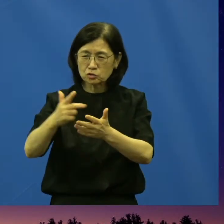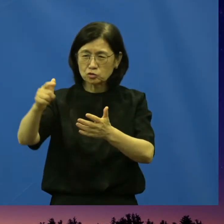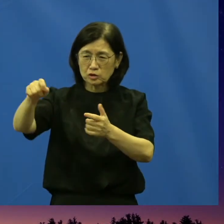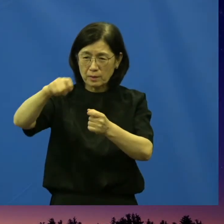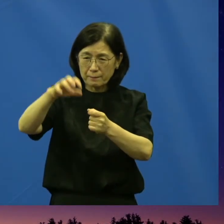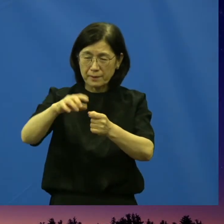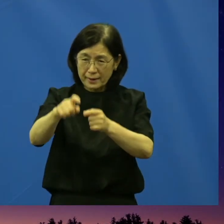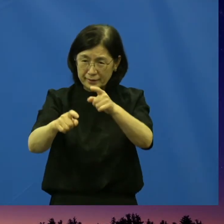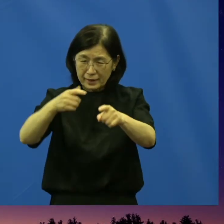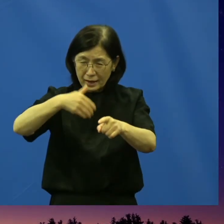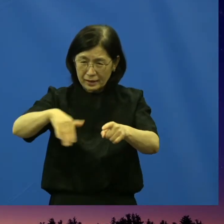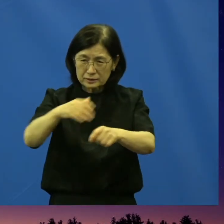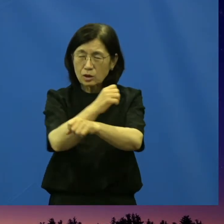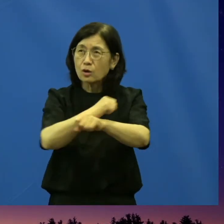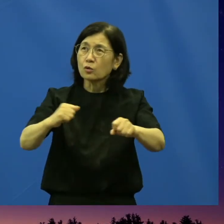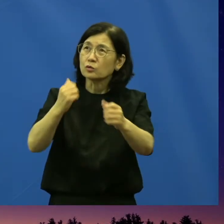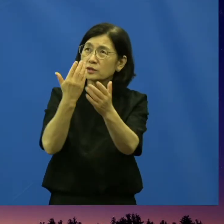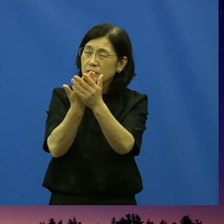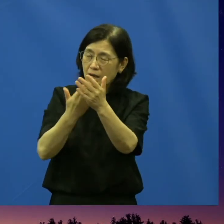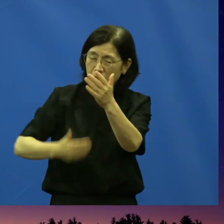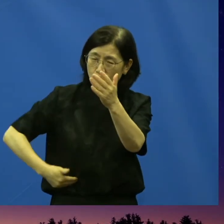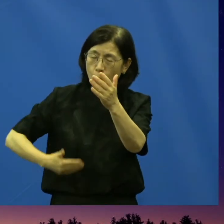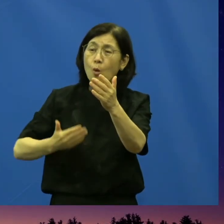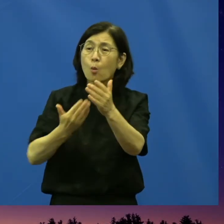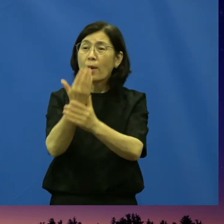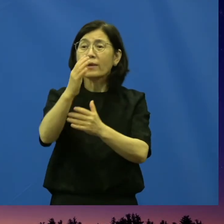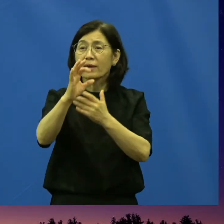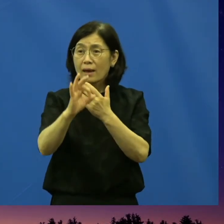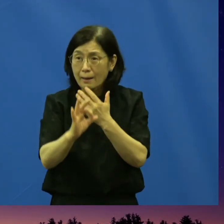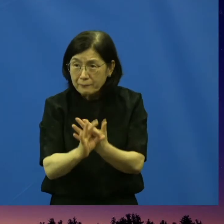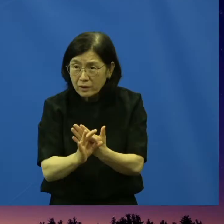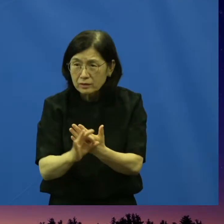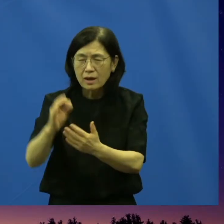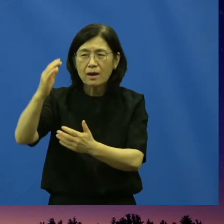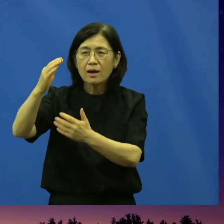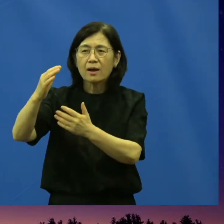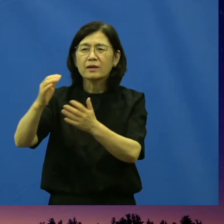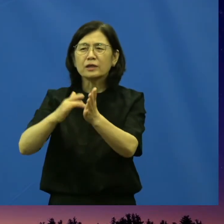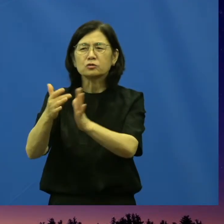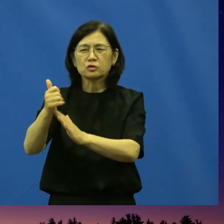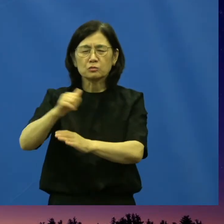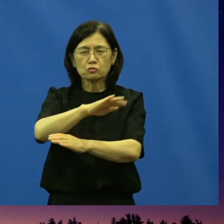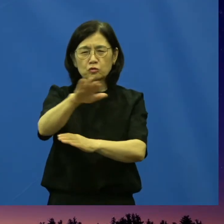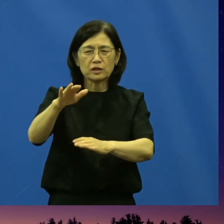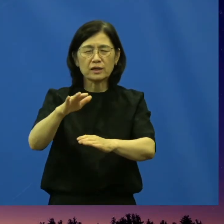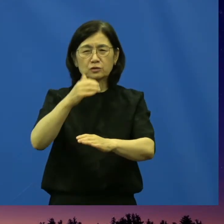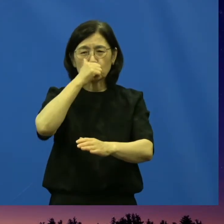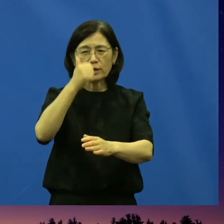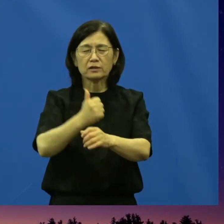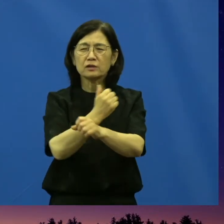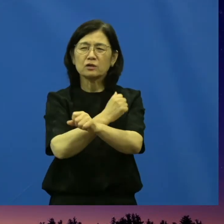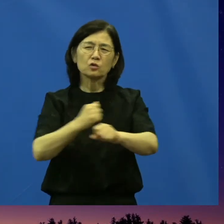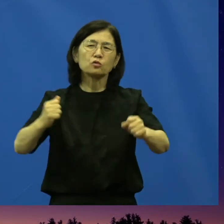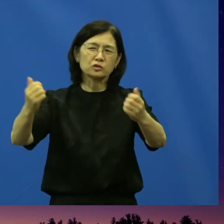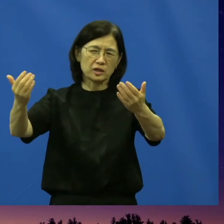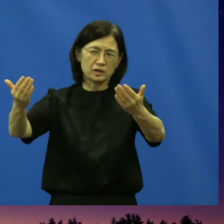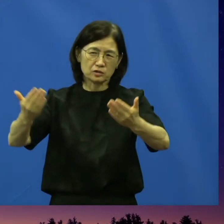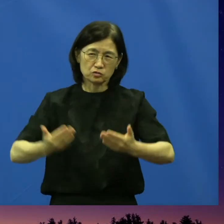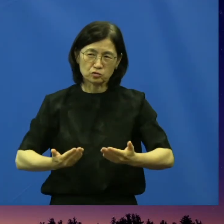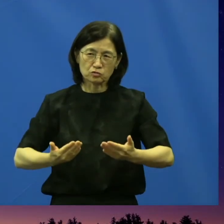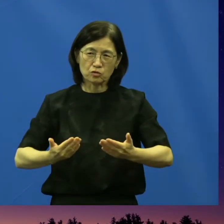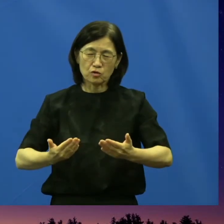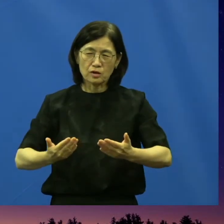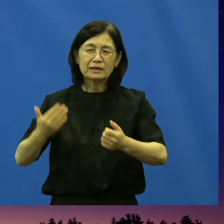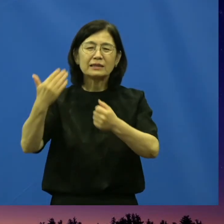구하면 우리의 삶을 이렇게 용서하시고 우리를 받아주시는 예수 그리스도의 그 은혜를 우리가